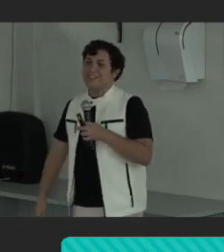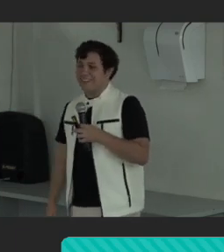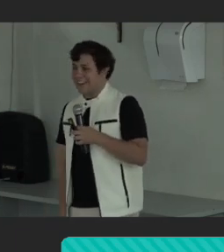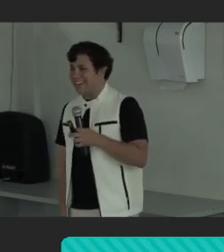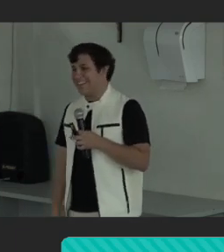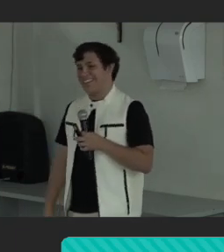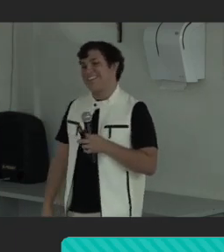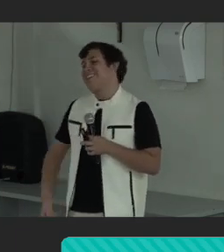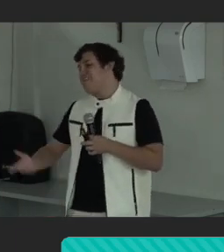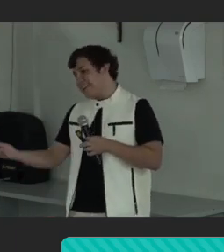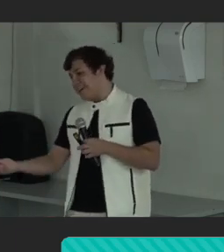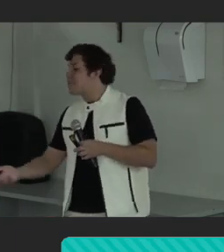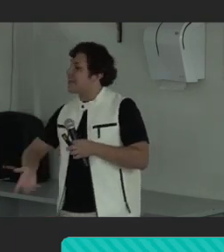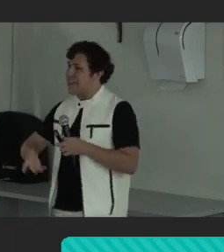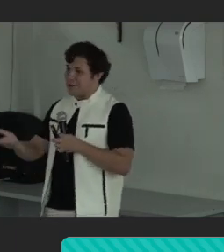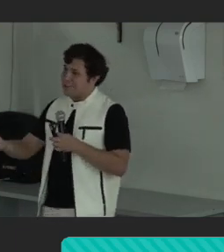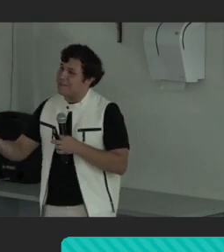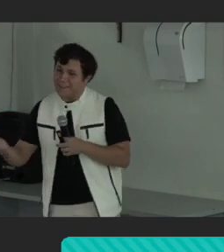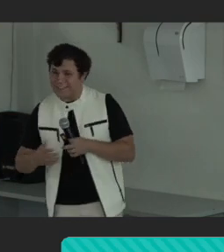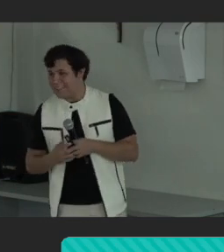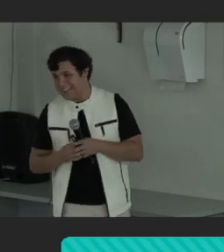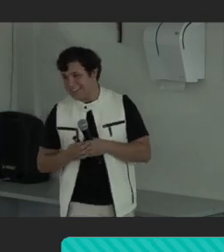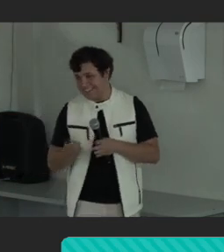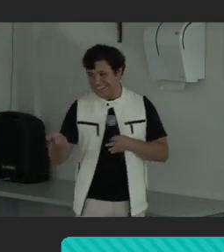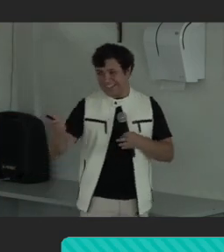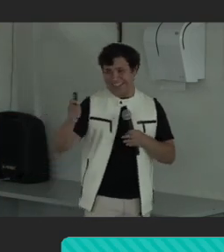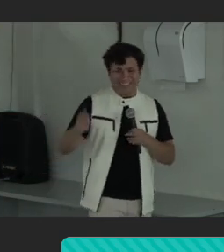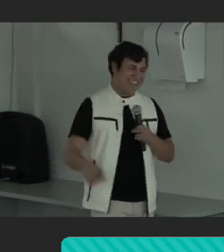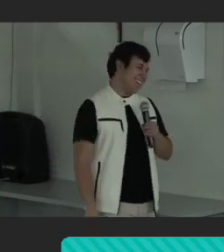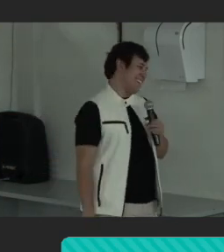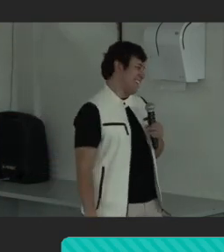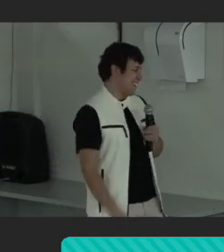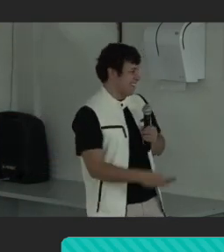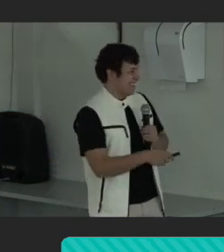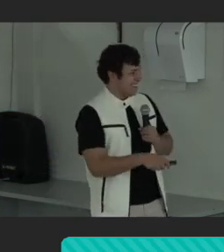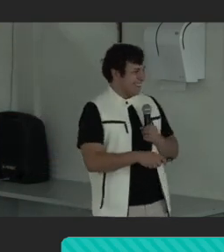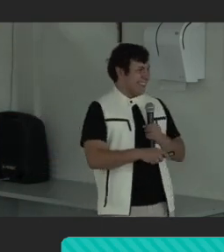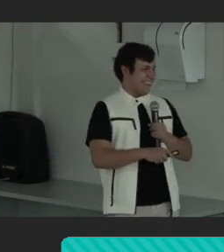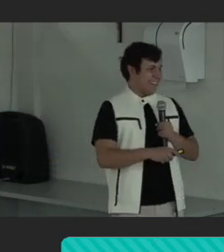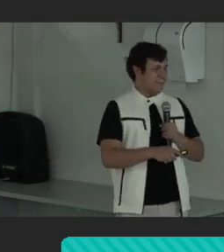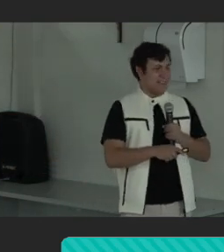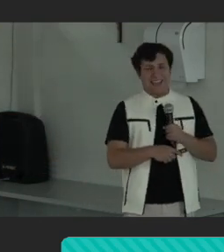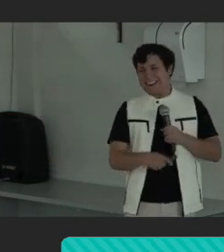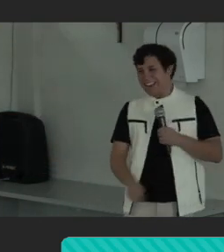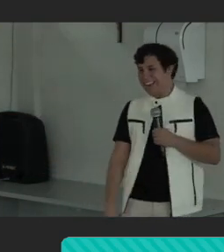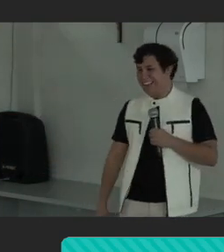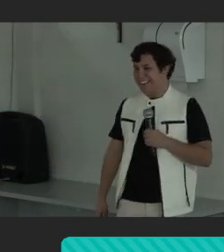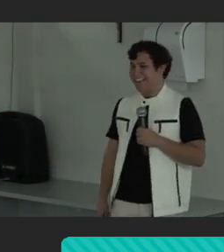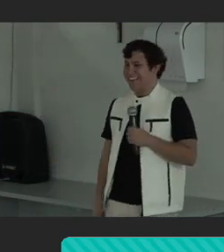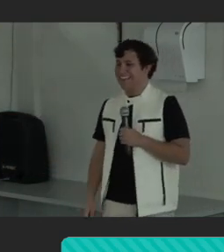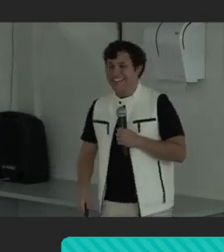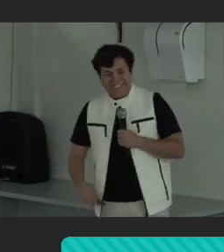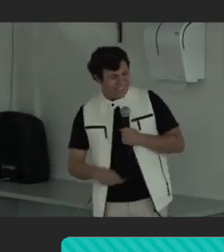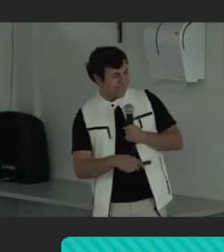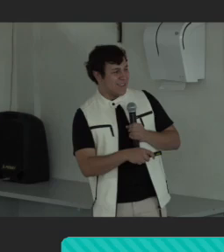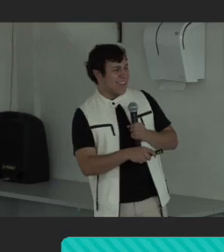¿Ok? ¿Por qué? Porque ya no se van a entender. ¿Ok? Respetar el